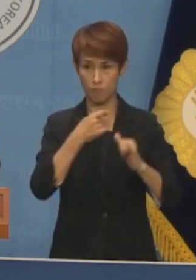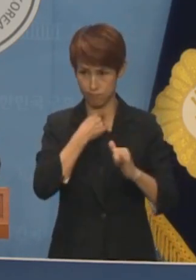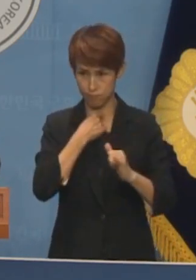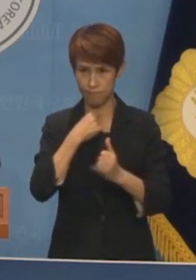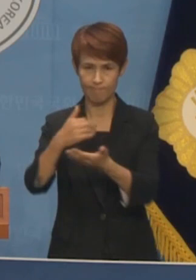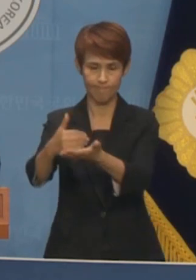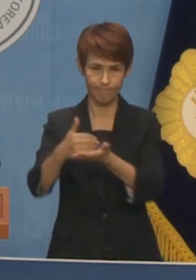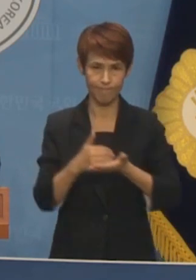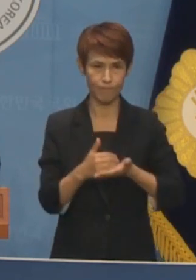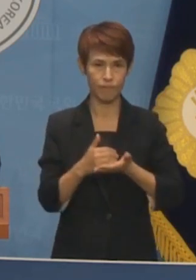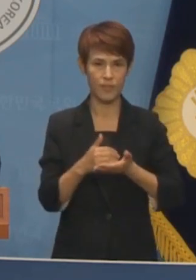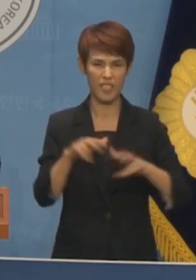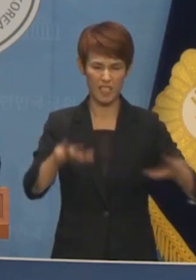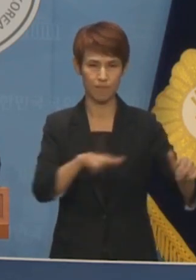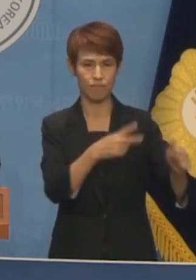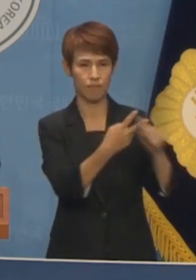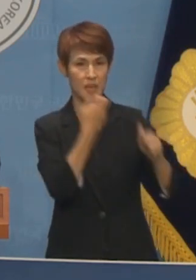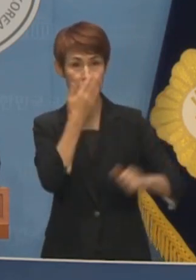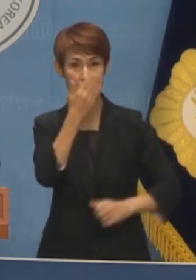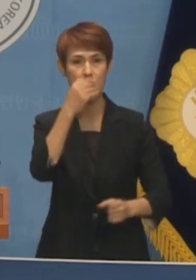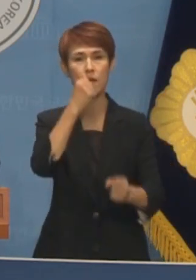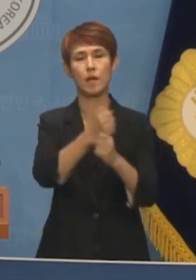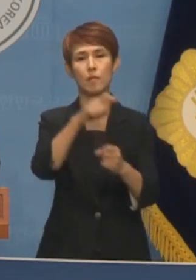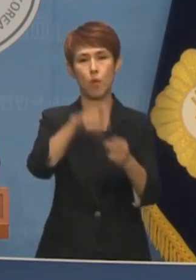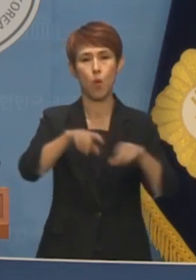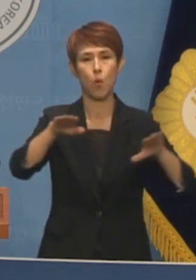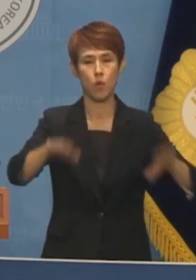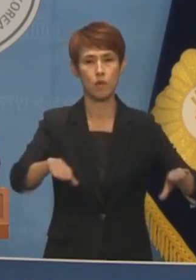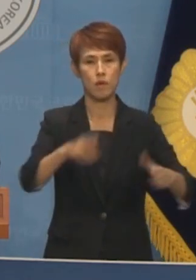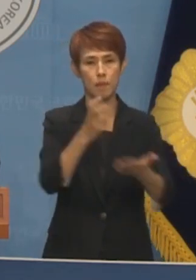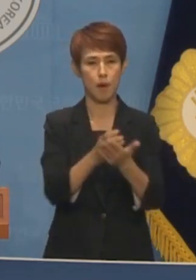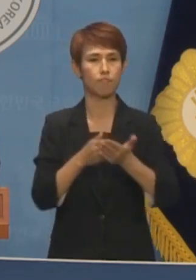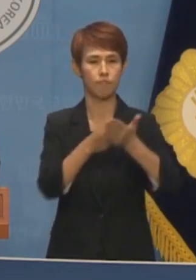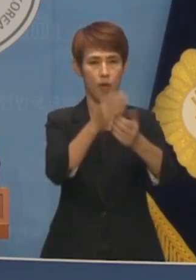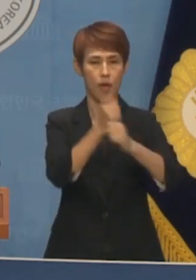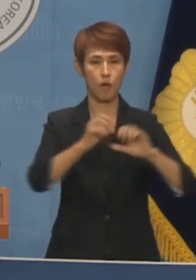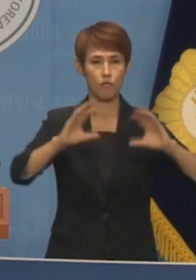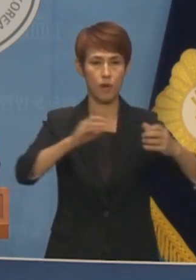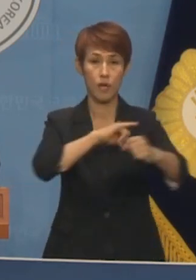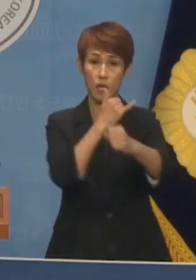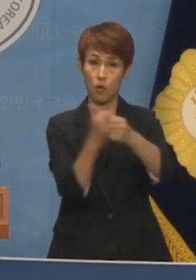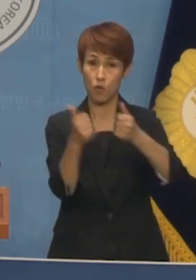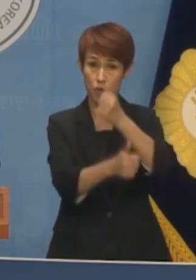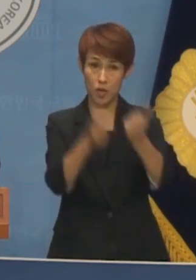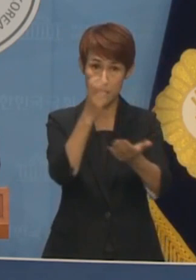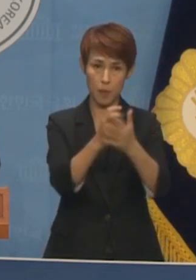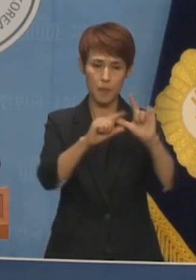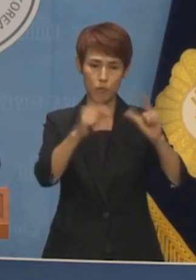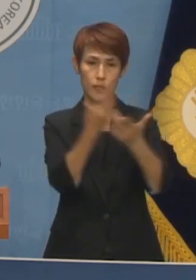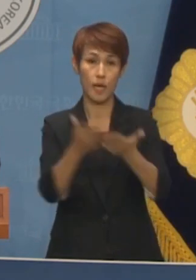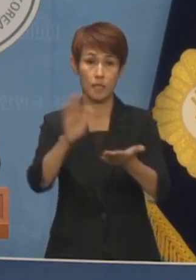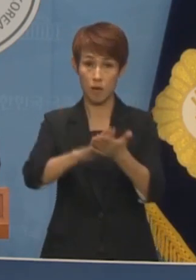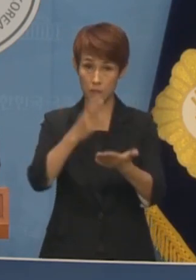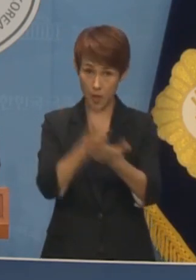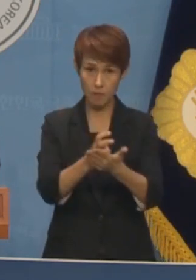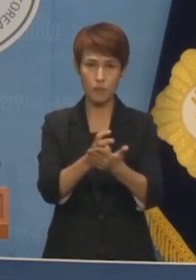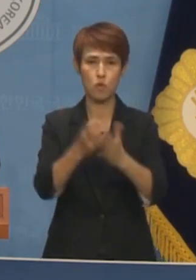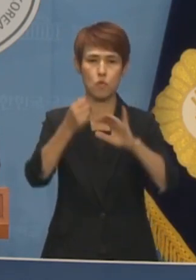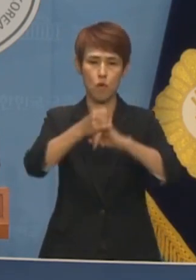즉시 탄핵이 가능할 수 있도록 오늘 발의한 국가인권위원회법 일부 개정 법률안을